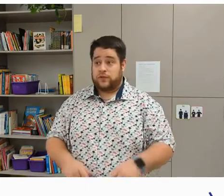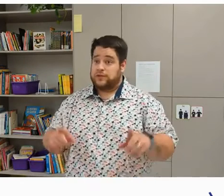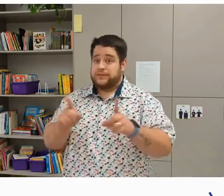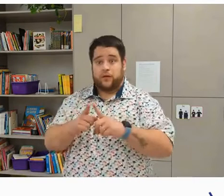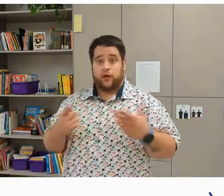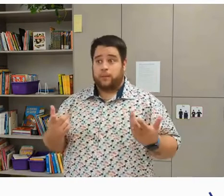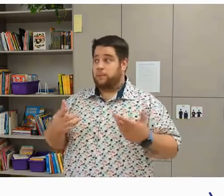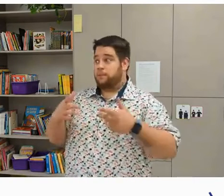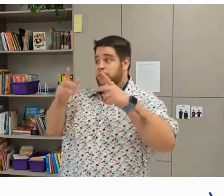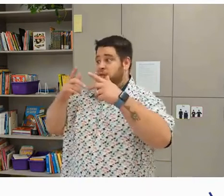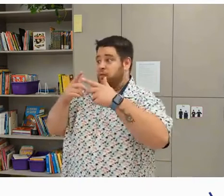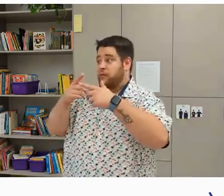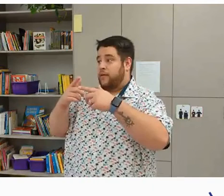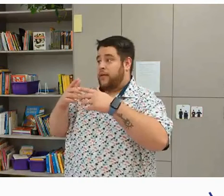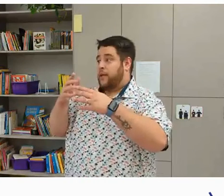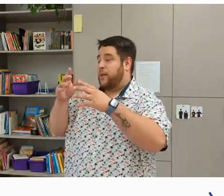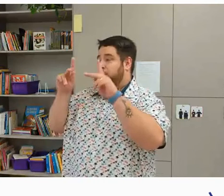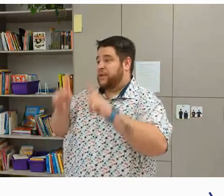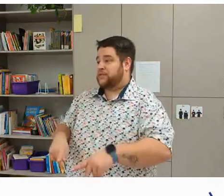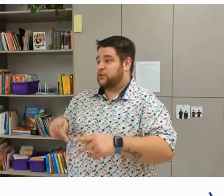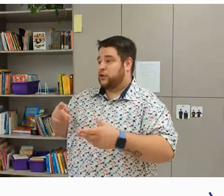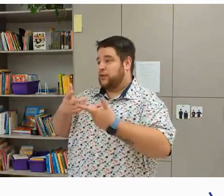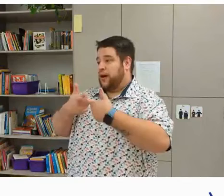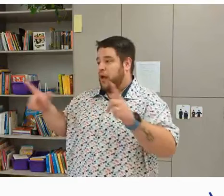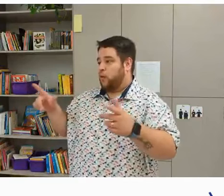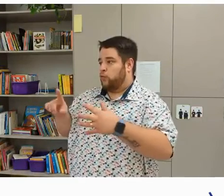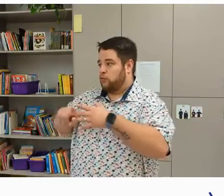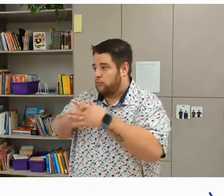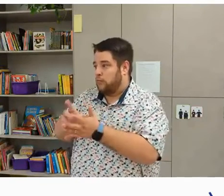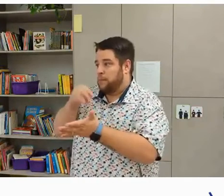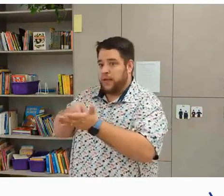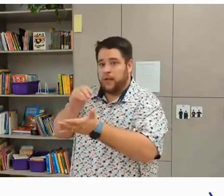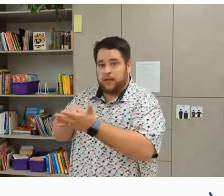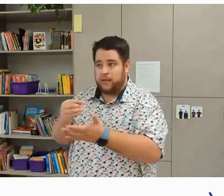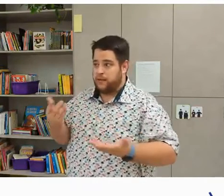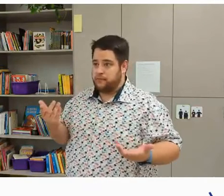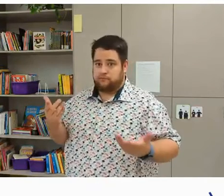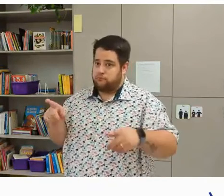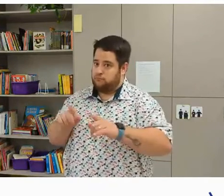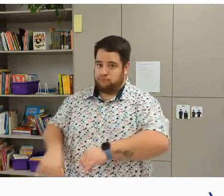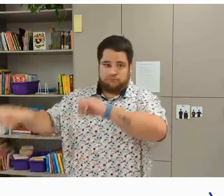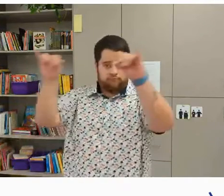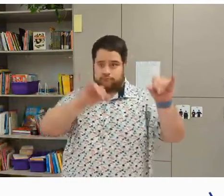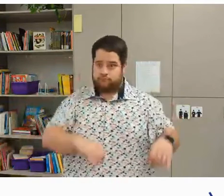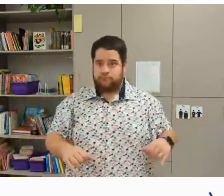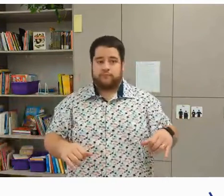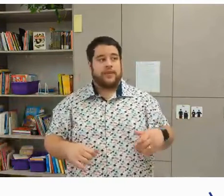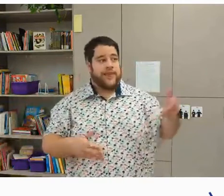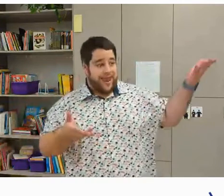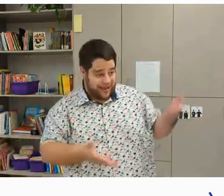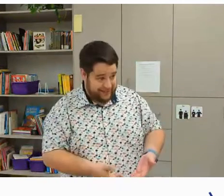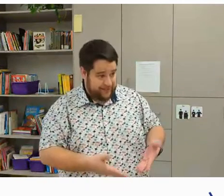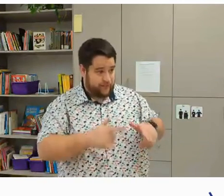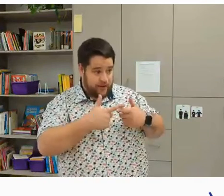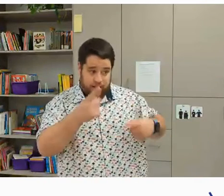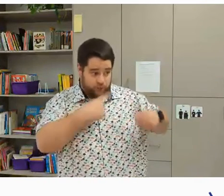disons, une personne qui commence à apprendre une langue. Peu importe la langue, ça se passe de la même façon. Donc, si l'élève arrive, ne connaît pas la langue